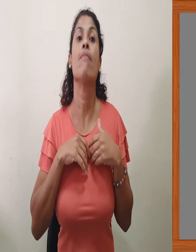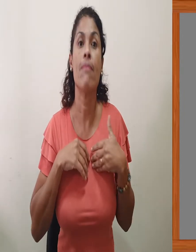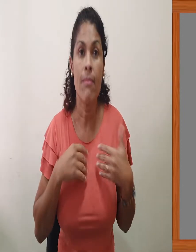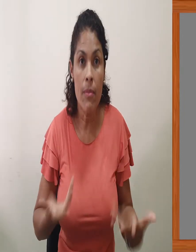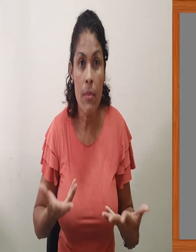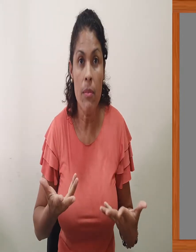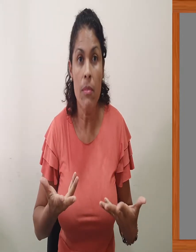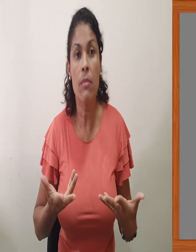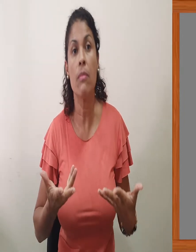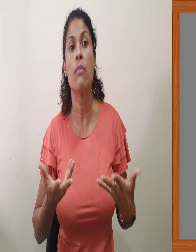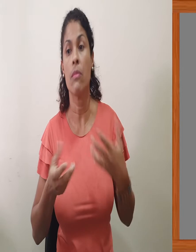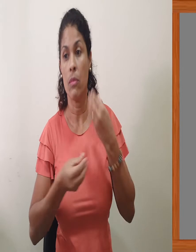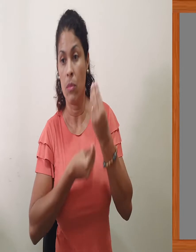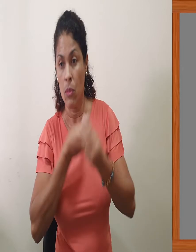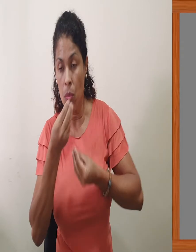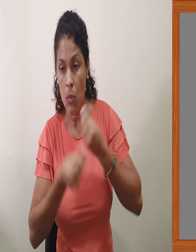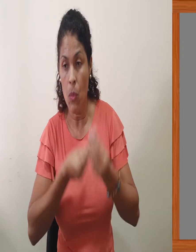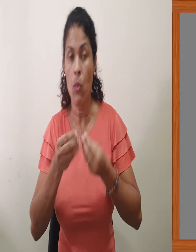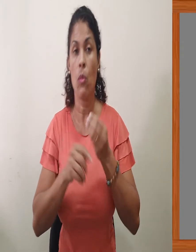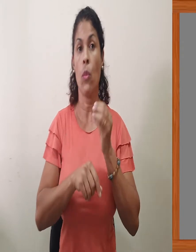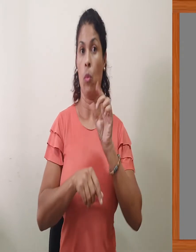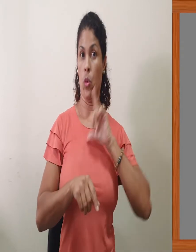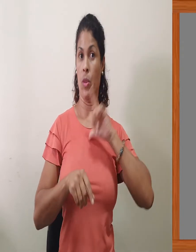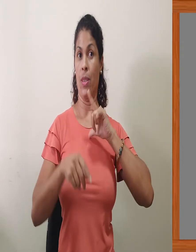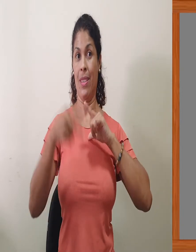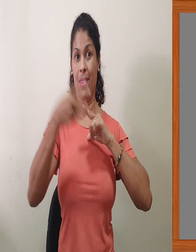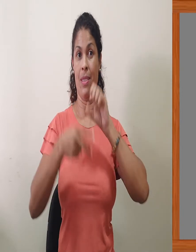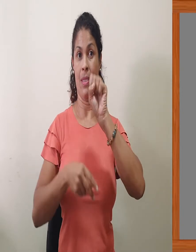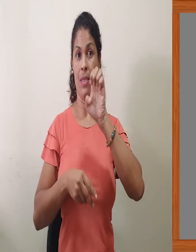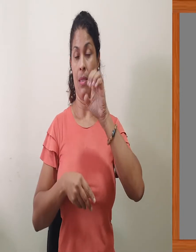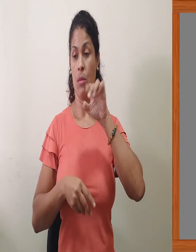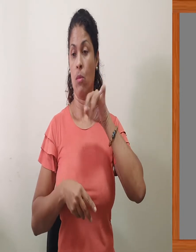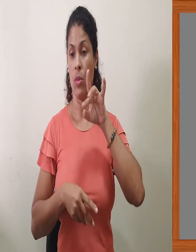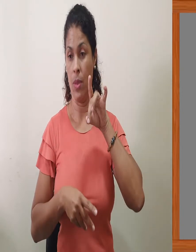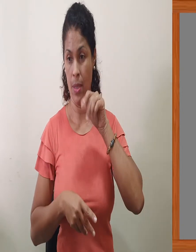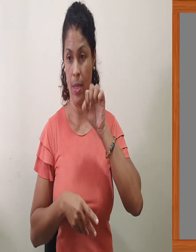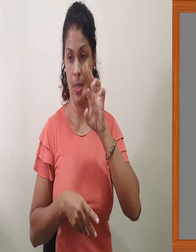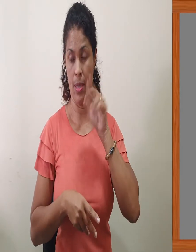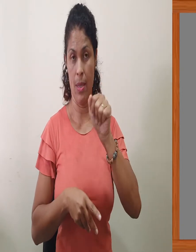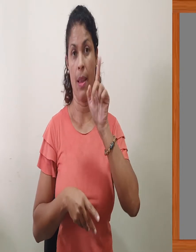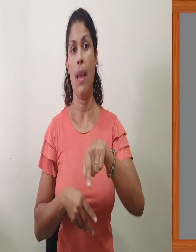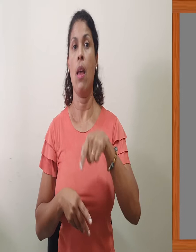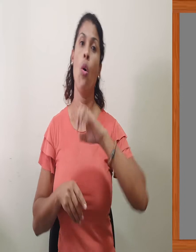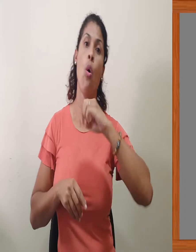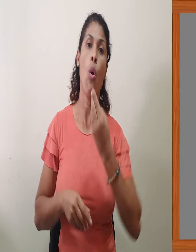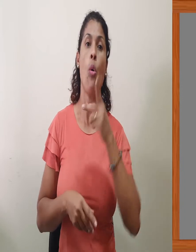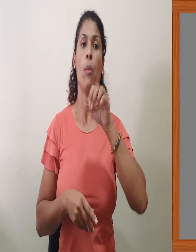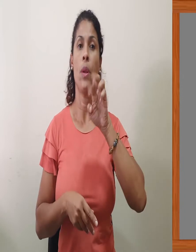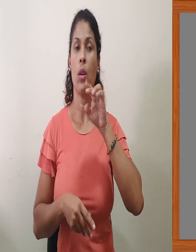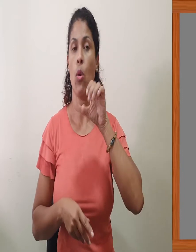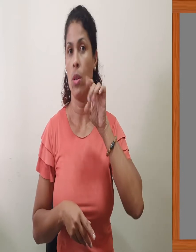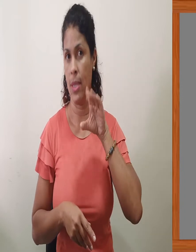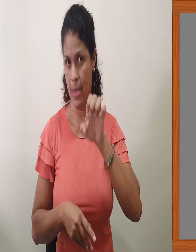e manutenção de um estilo de vida saudável. Mas quando não é mais possível prevenir que o tumor